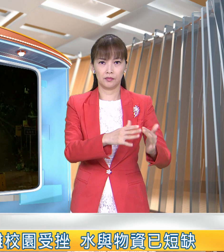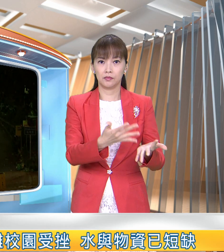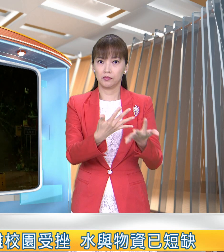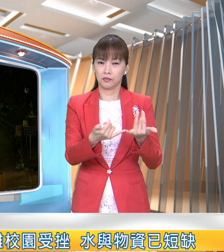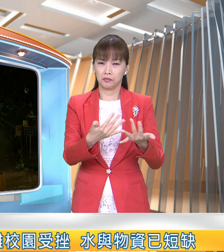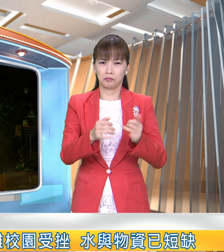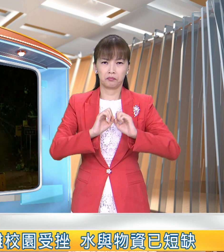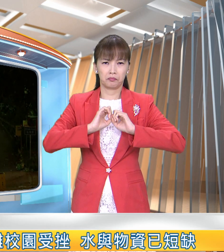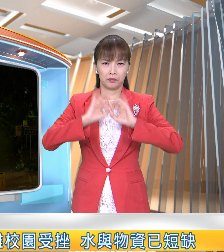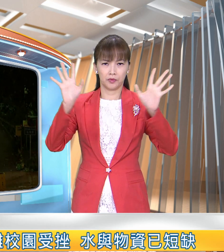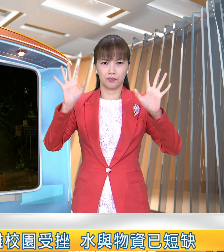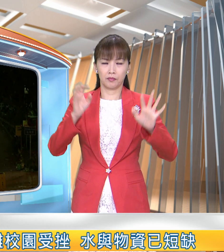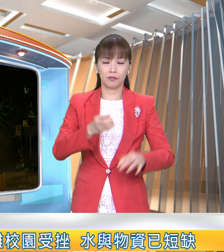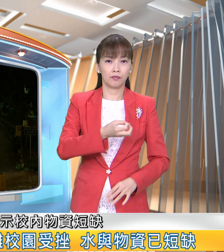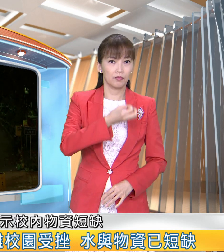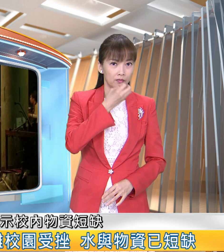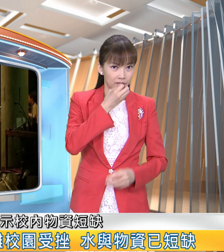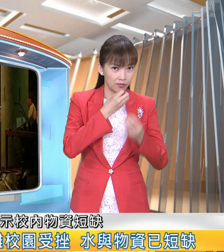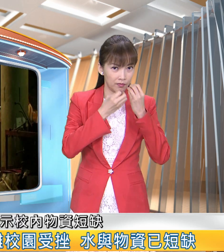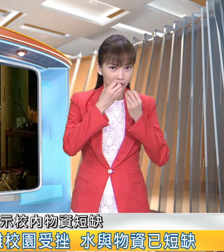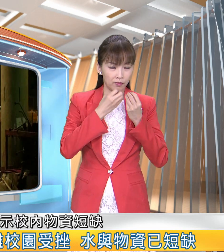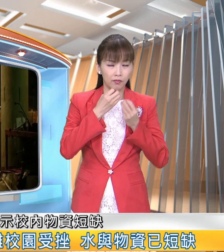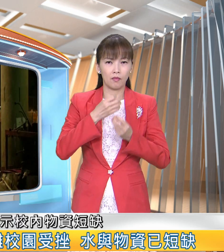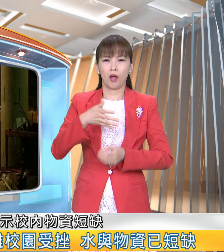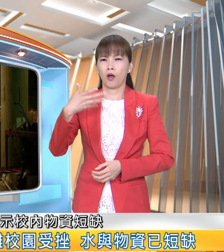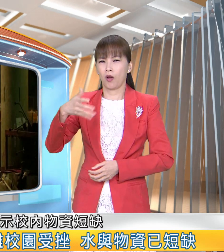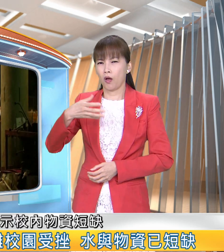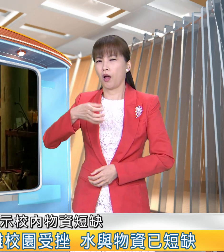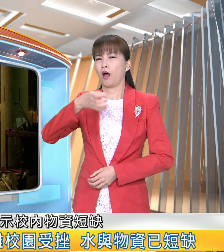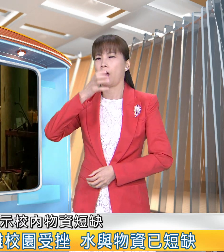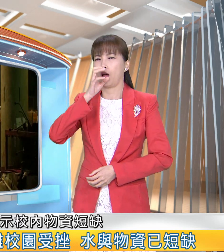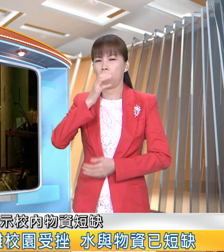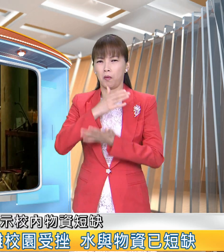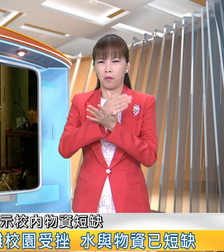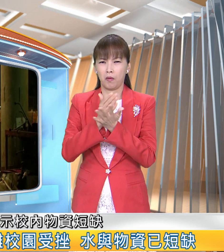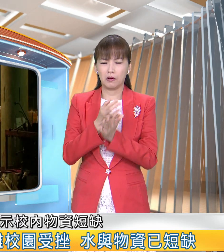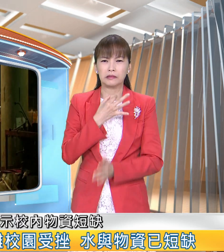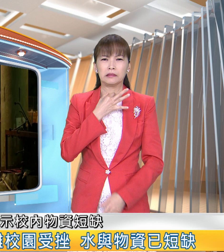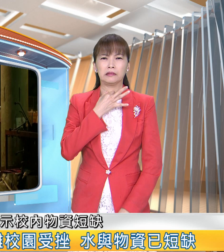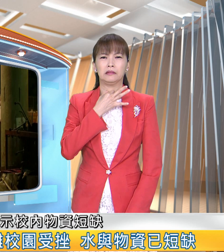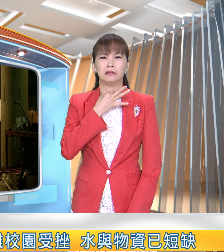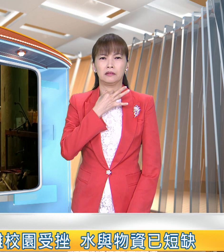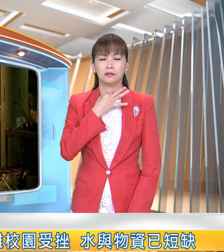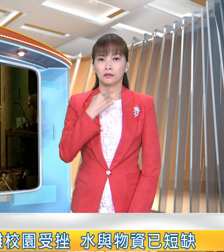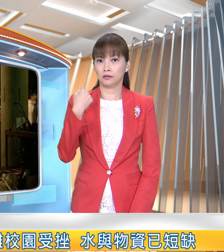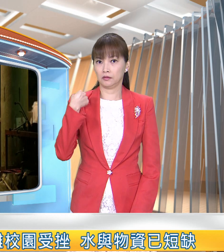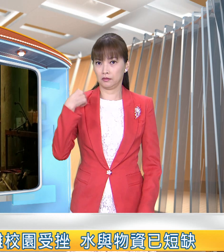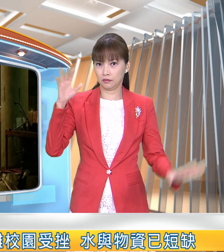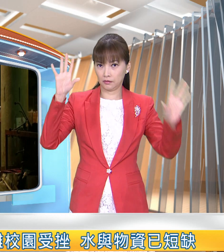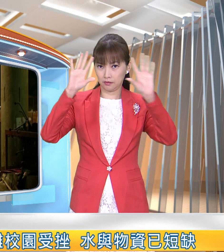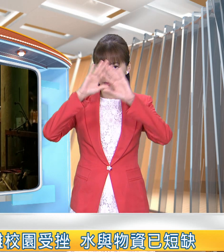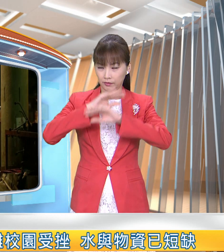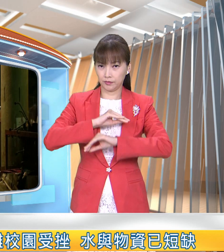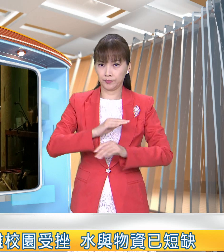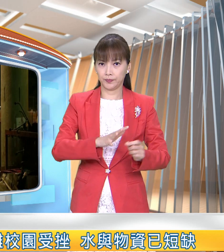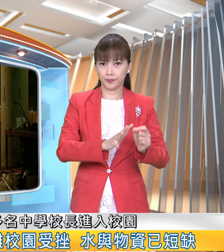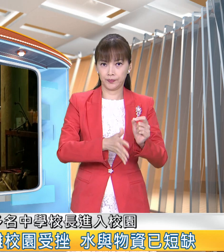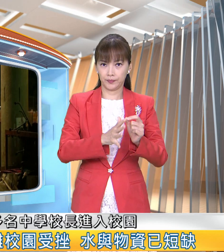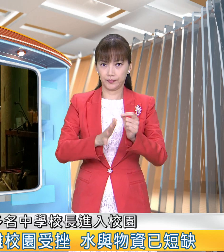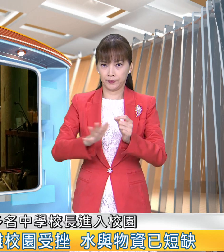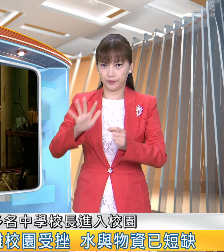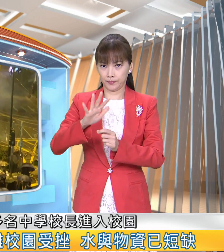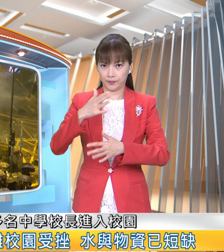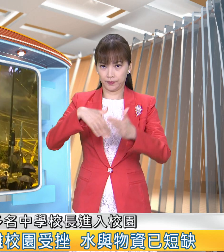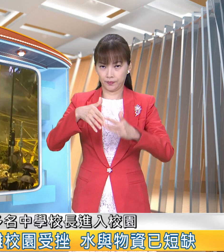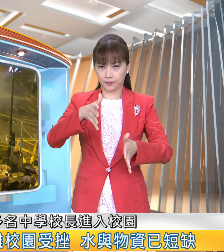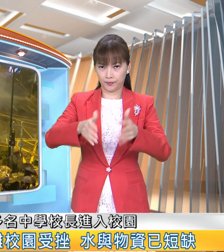能回到校内。有受困学生表示，校内物资短缺，连水都没有了。昨天深